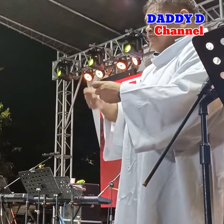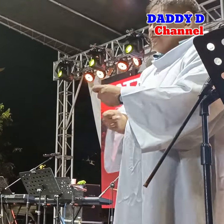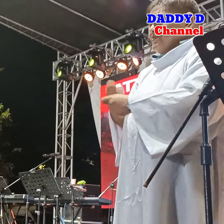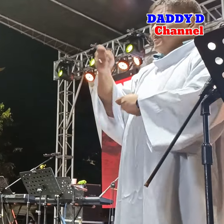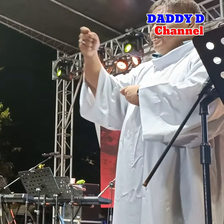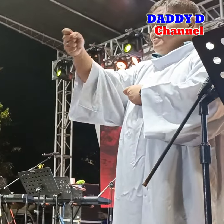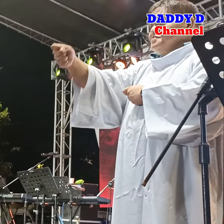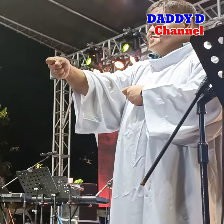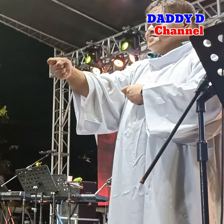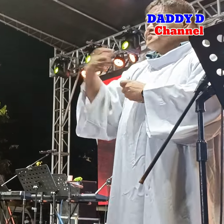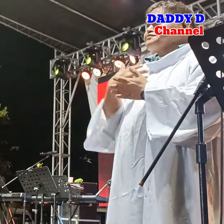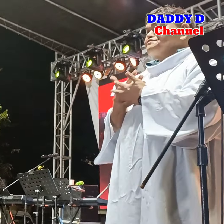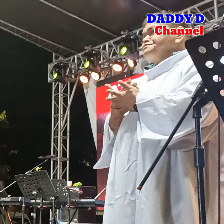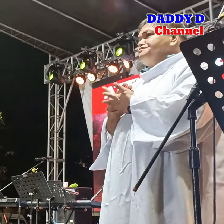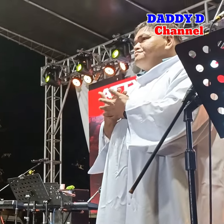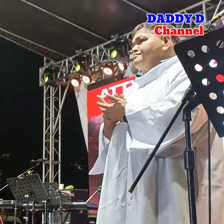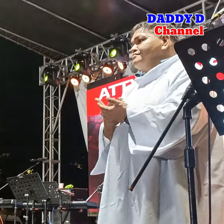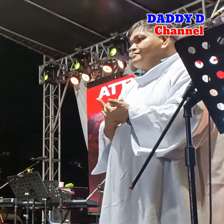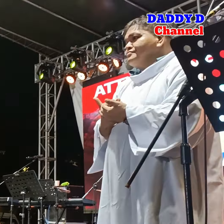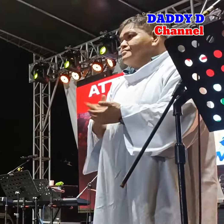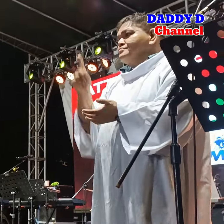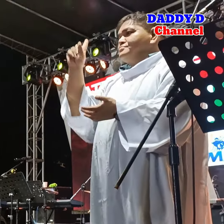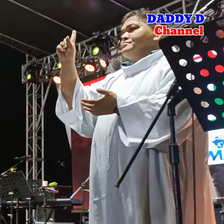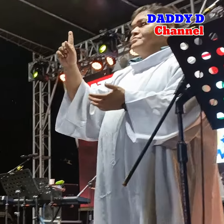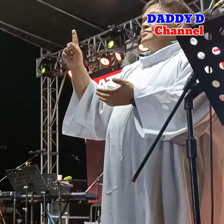maka-turnover kami ng